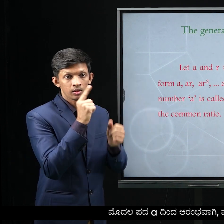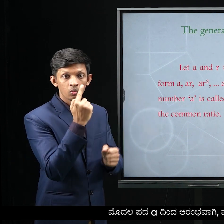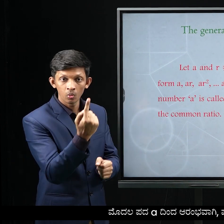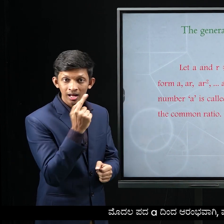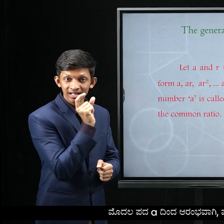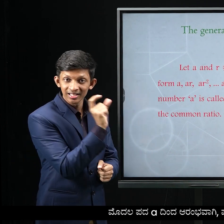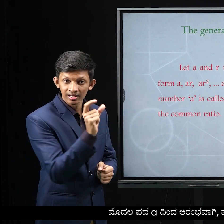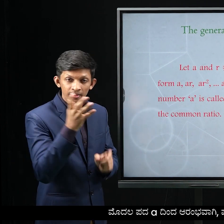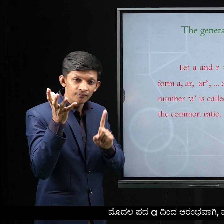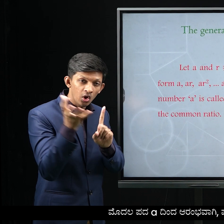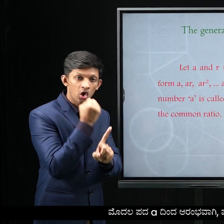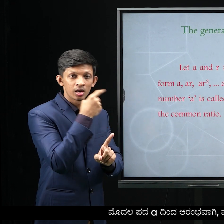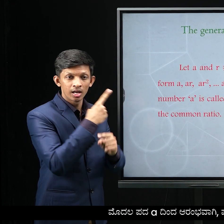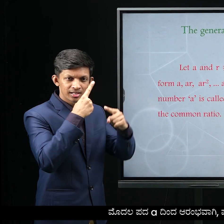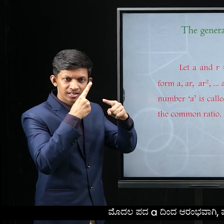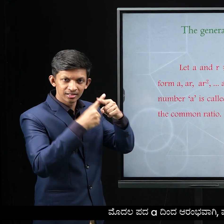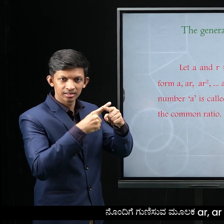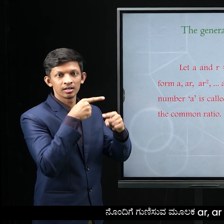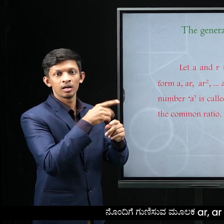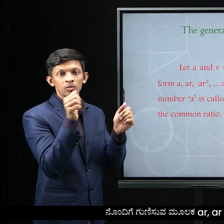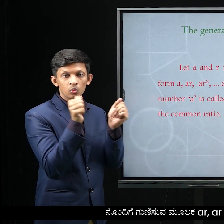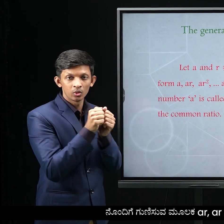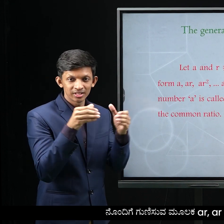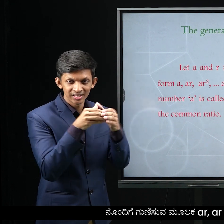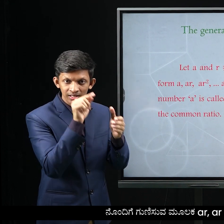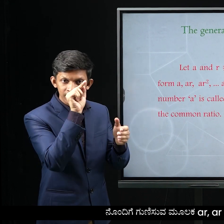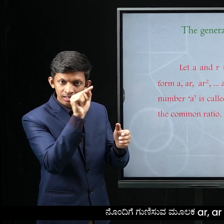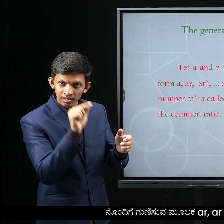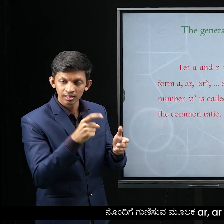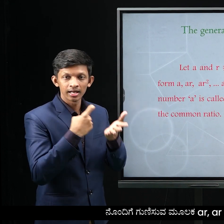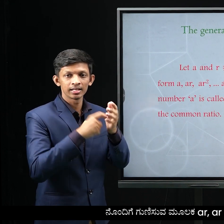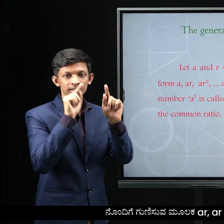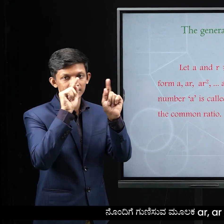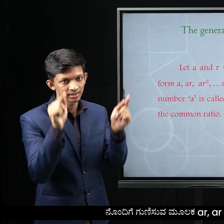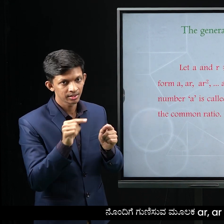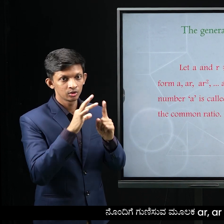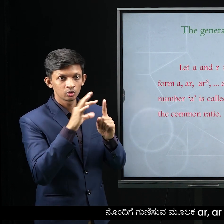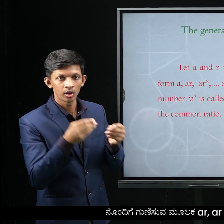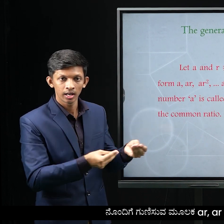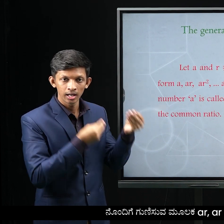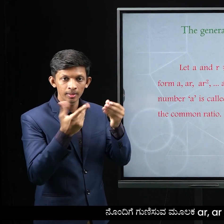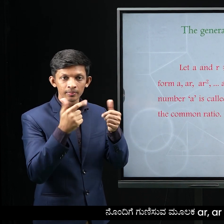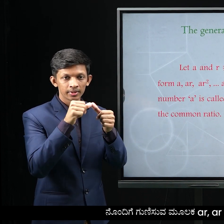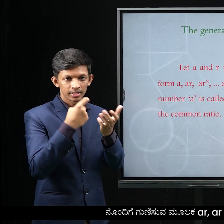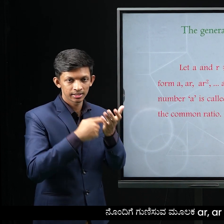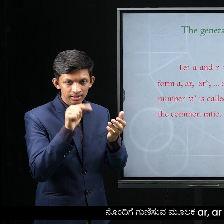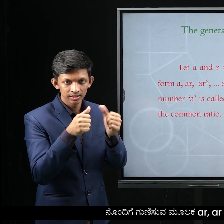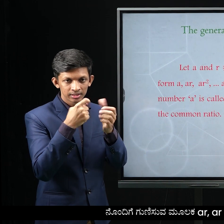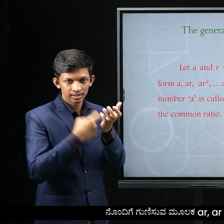ಪ್ರತಿ ಪದವನ್ನು ಸಾಮಾನ್ಯ ಅನುಪಾತ r ನೊಂದಿಗೆ ಗುಣಿಸುವ ಮೂಲಕ ar, ar2,